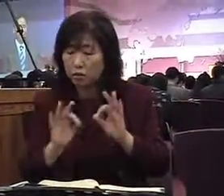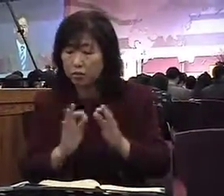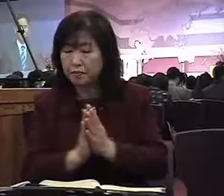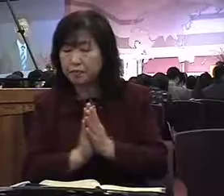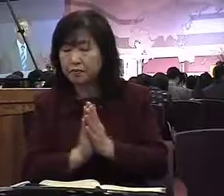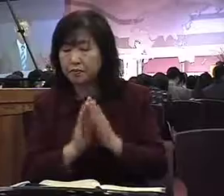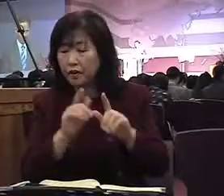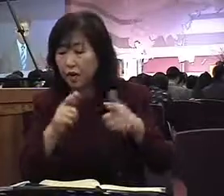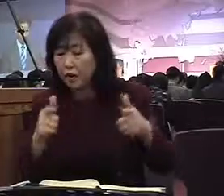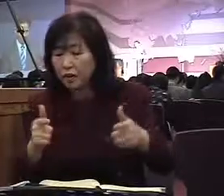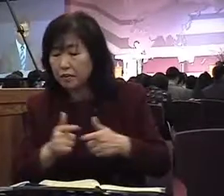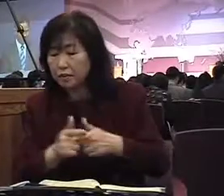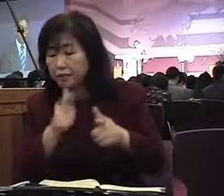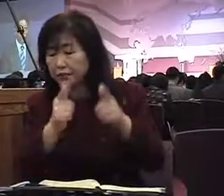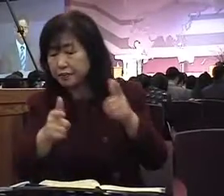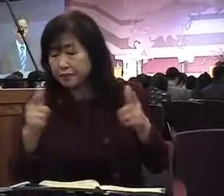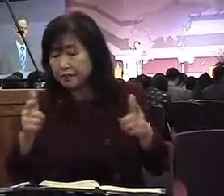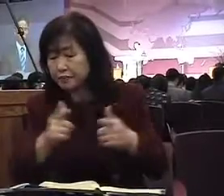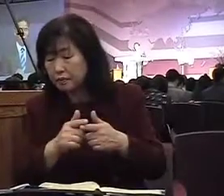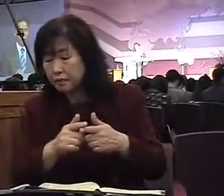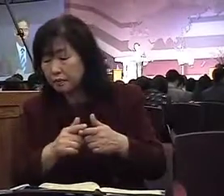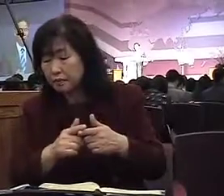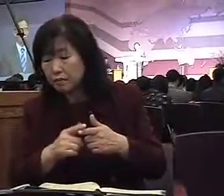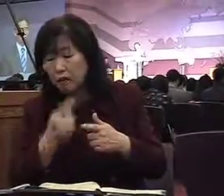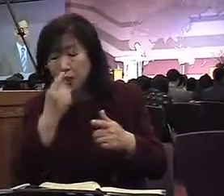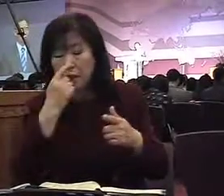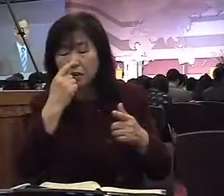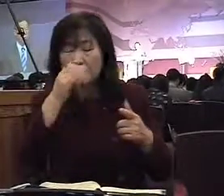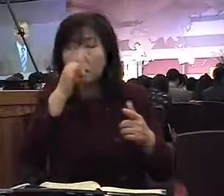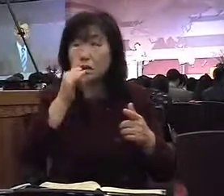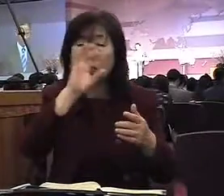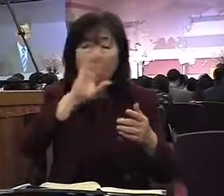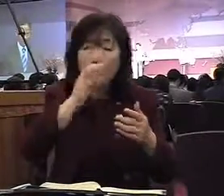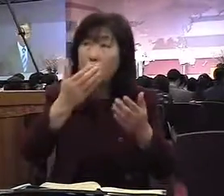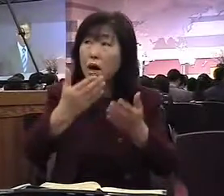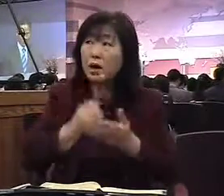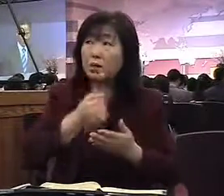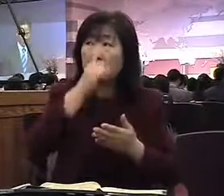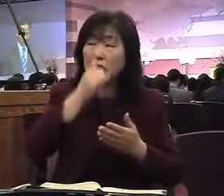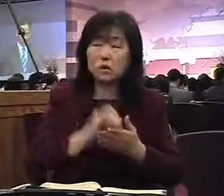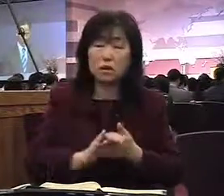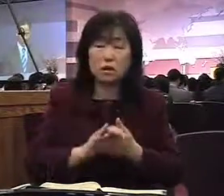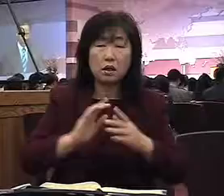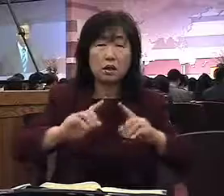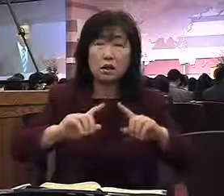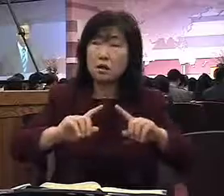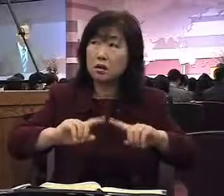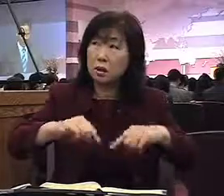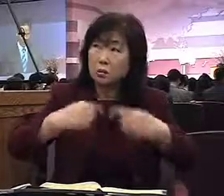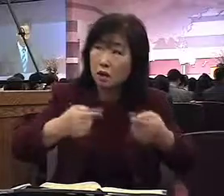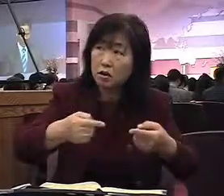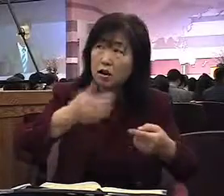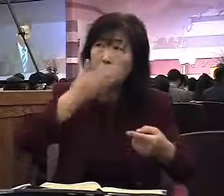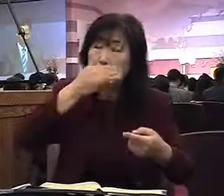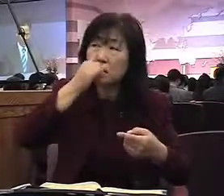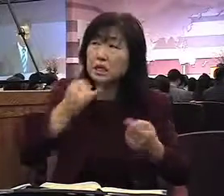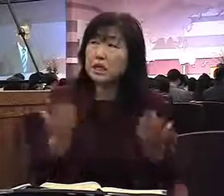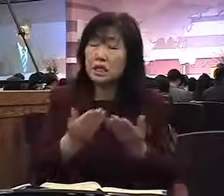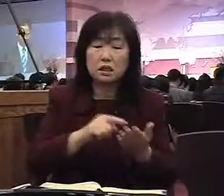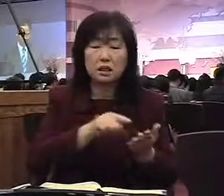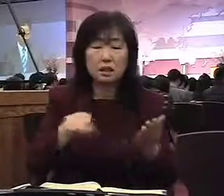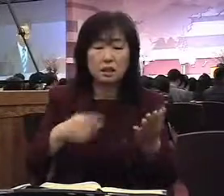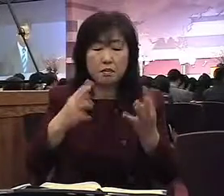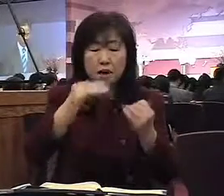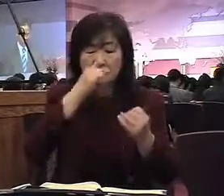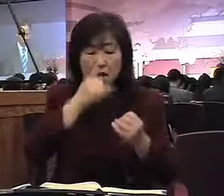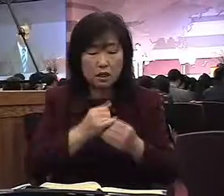가지 여러분들께서 배우실 수 있고 훈련 받으실 수 있고 참여하실 수 있는 일들이 많습니다.